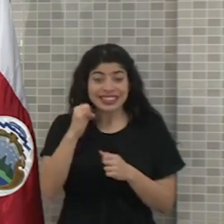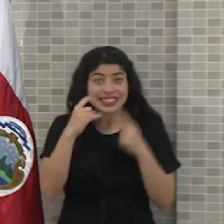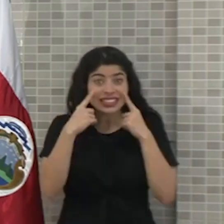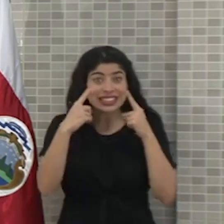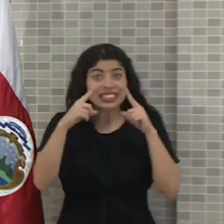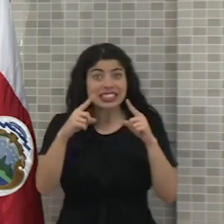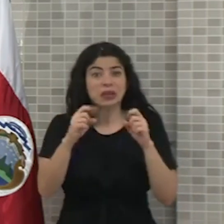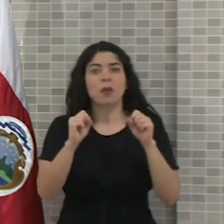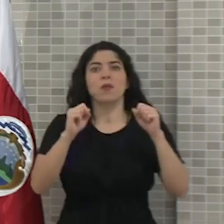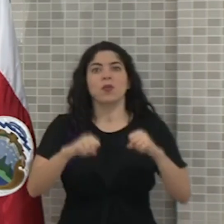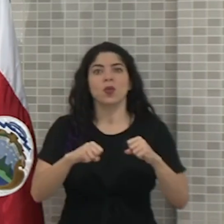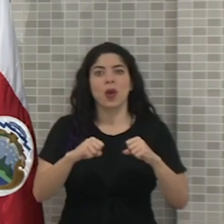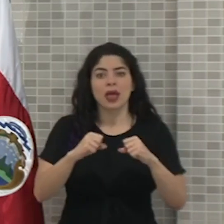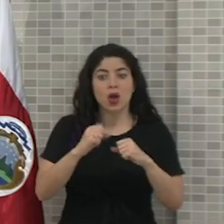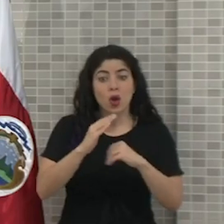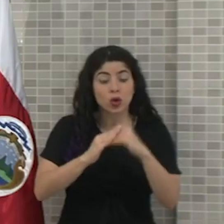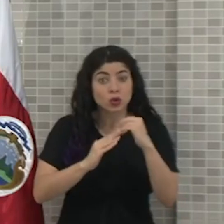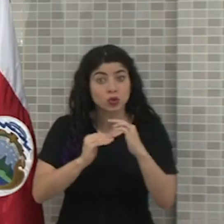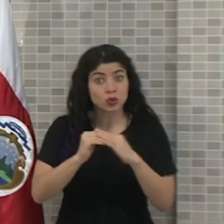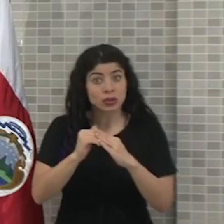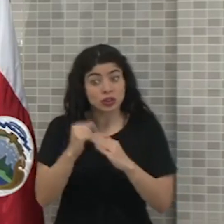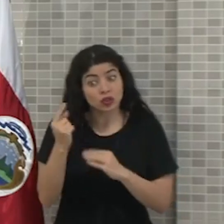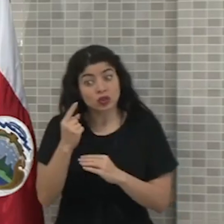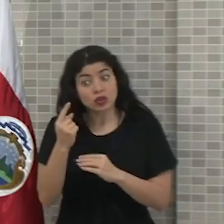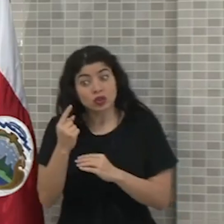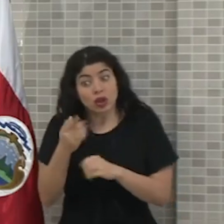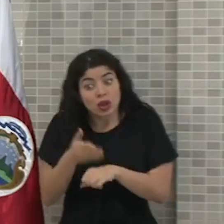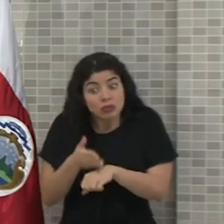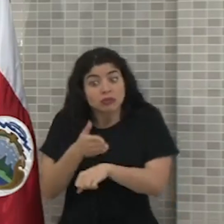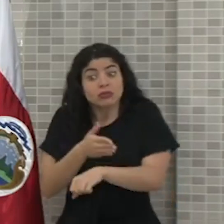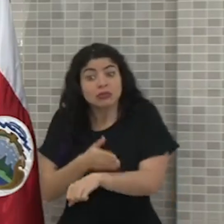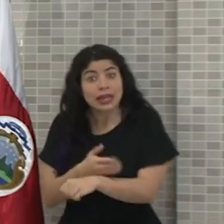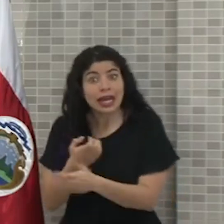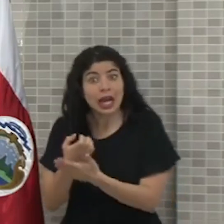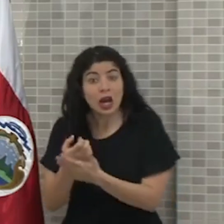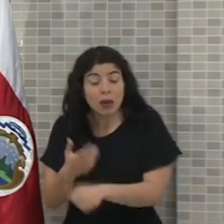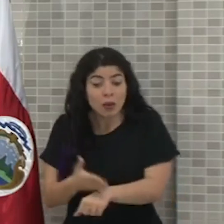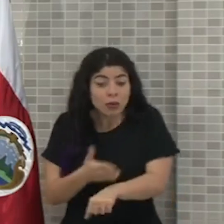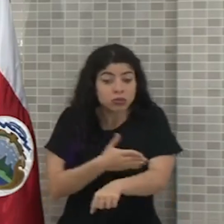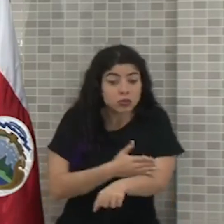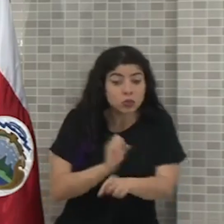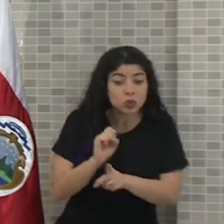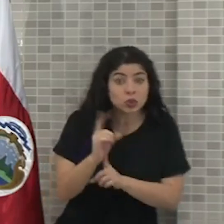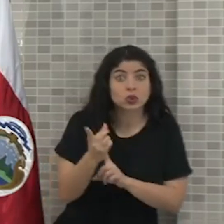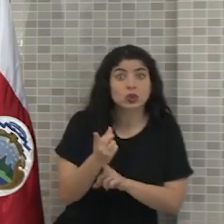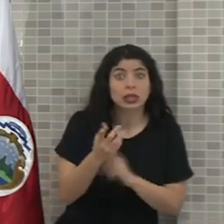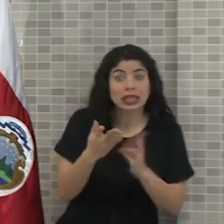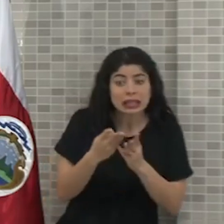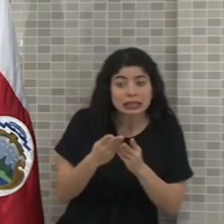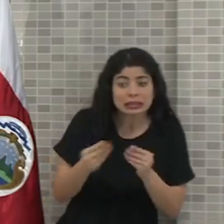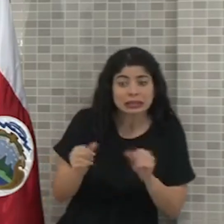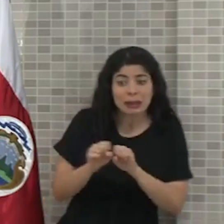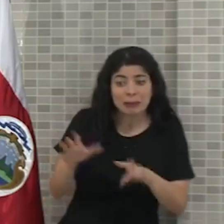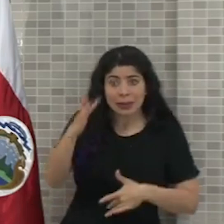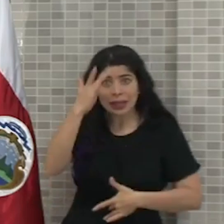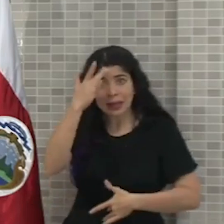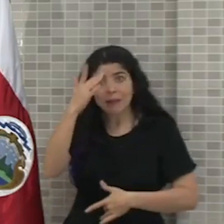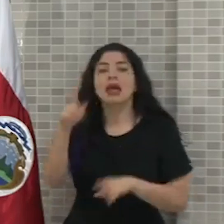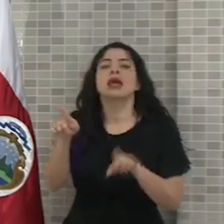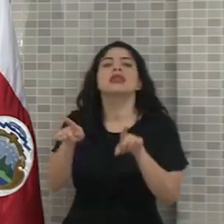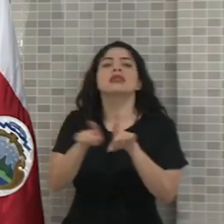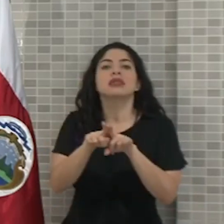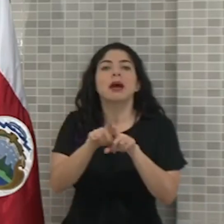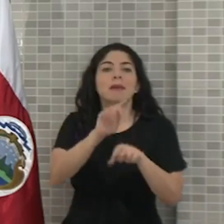podríamos estar construyendo no solo el rebote de nuestra economía y de nuestra sociedad saliendo de esta pandemia, sino